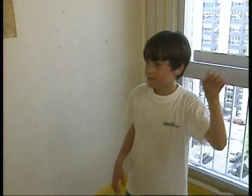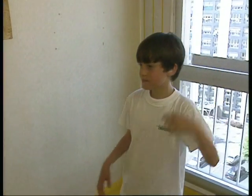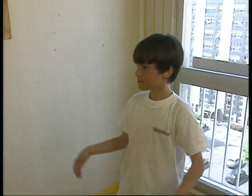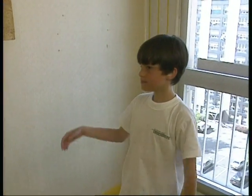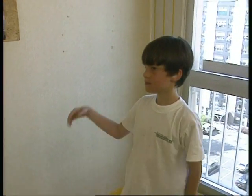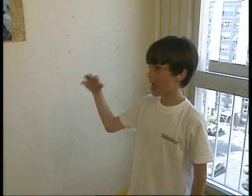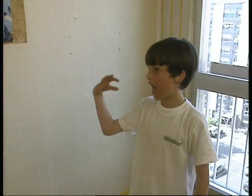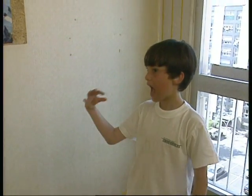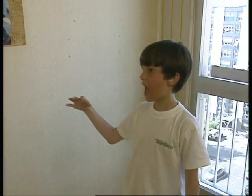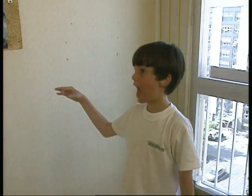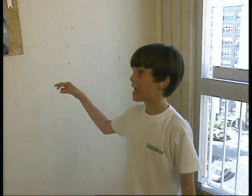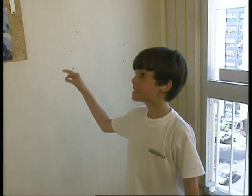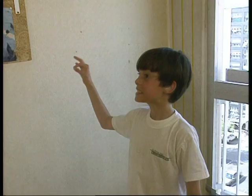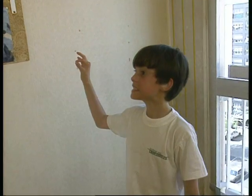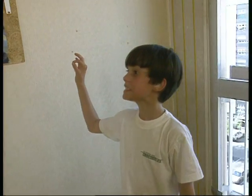Ouais, joli.